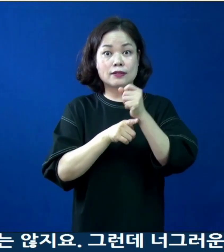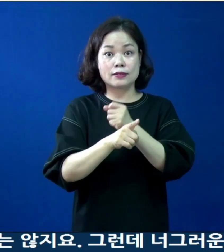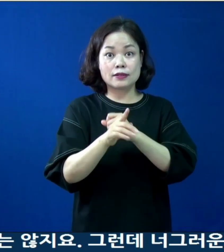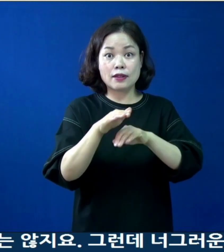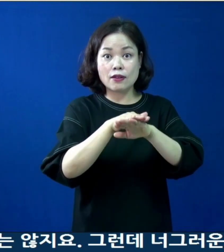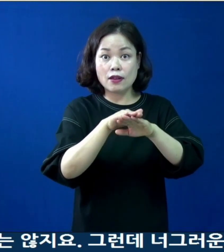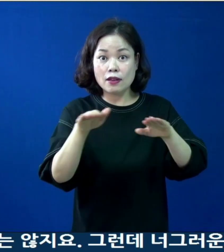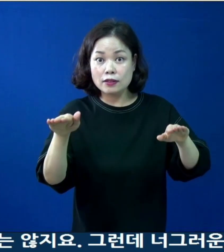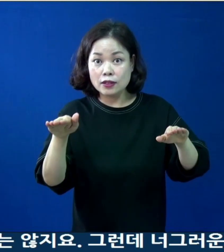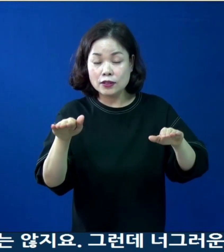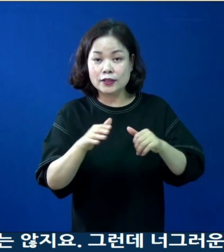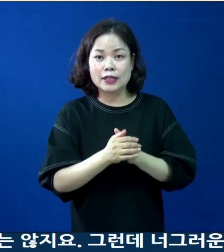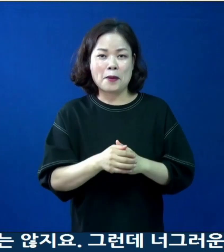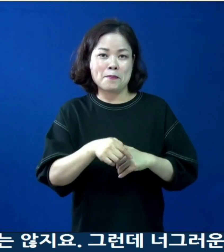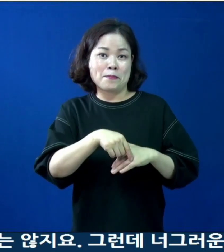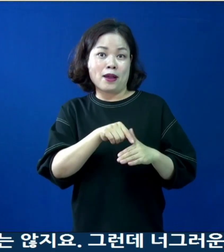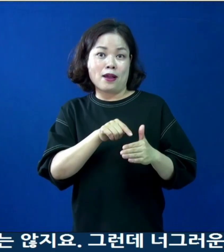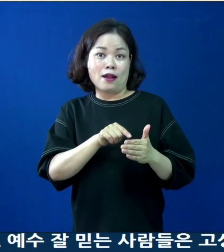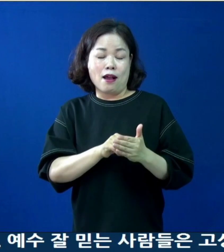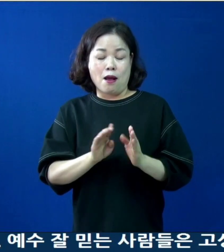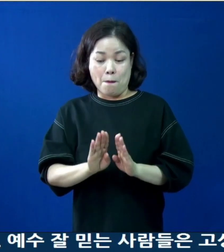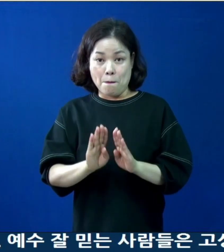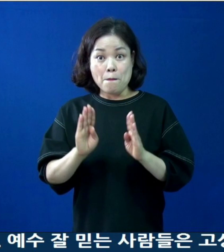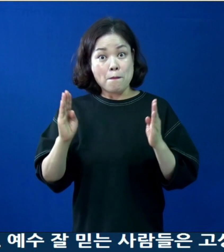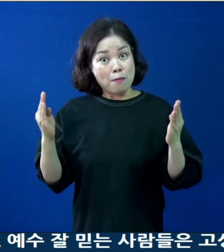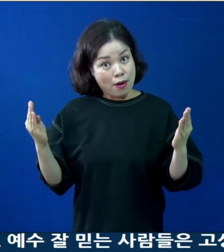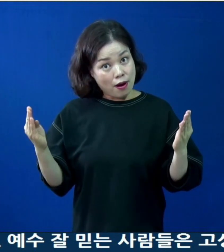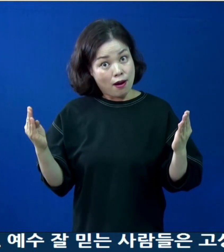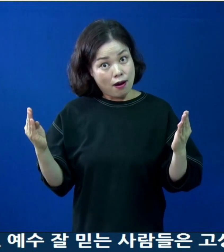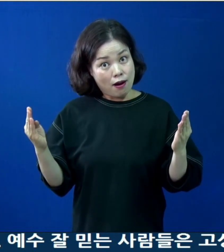됩니다. 이제 마음이 열려있는데